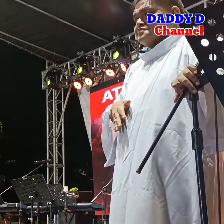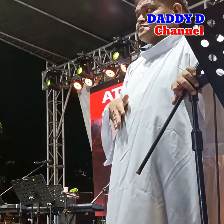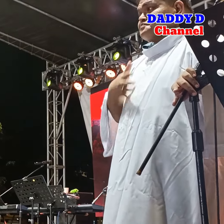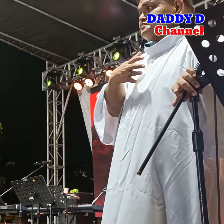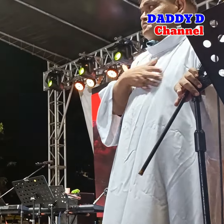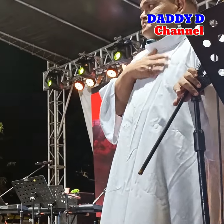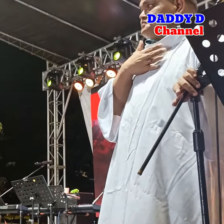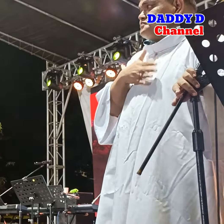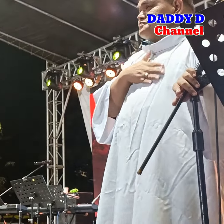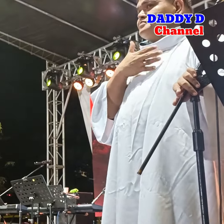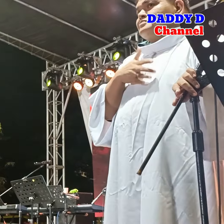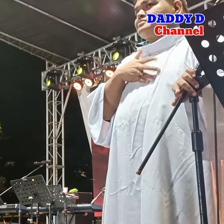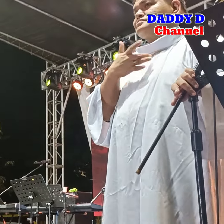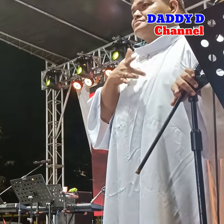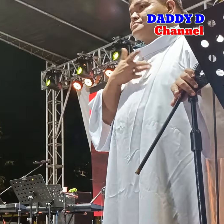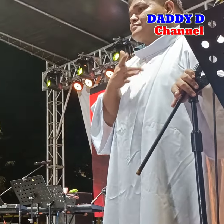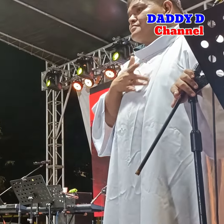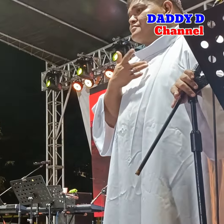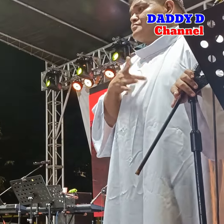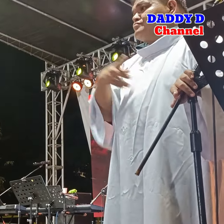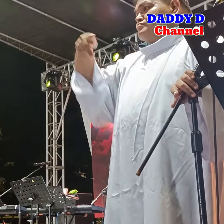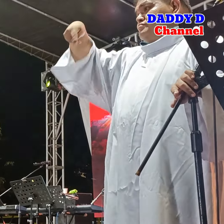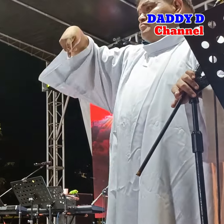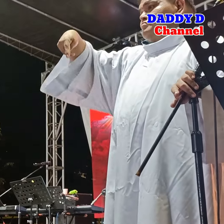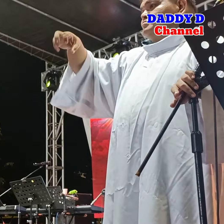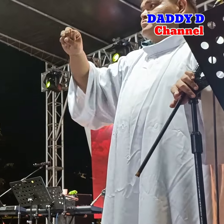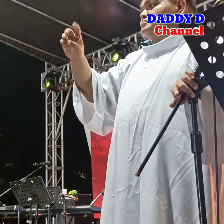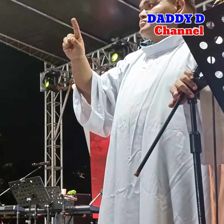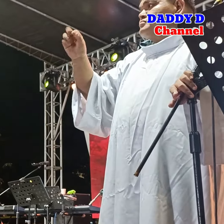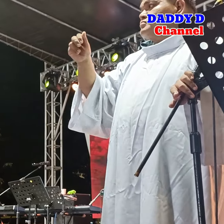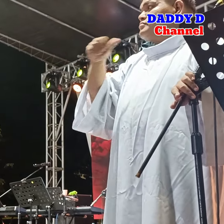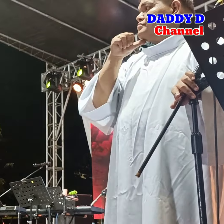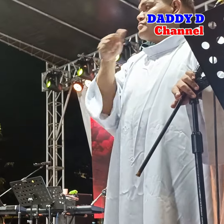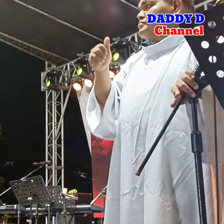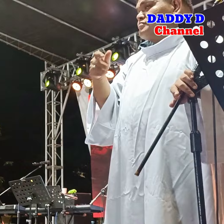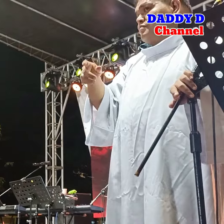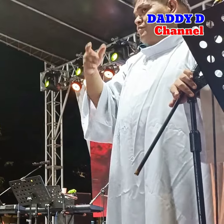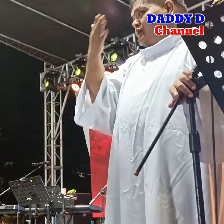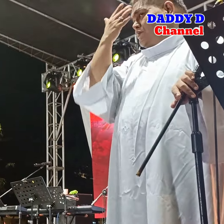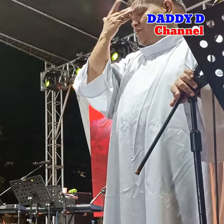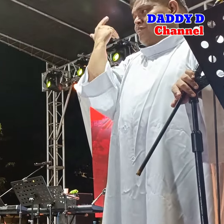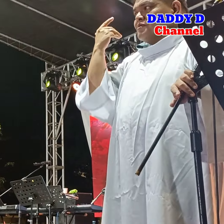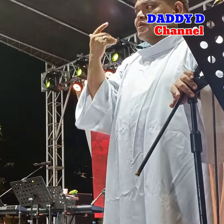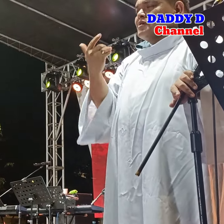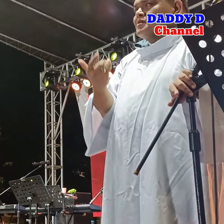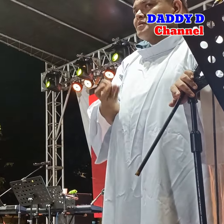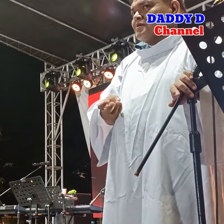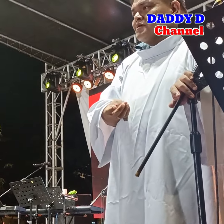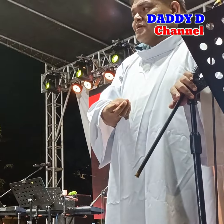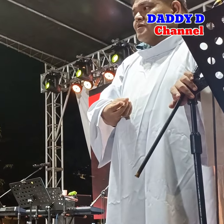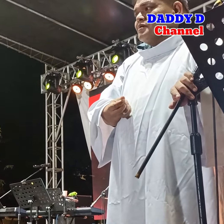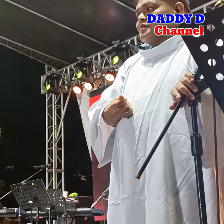Concerned na concerned tayo nung PDEA leaks, naalala nyo? Huwag nating kakalimutan yun.